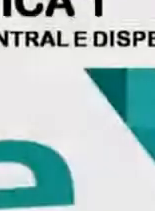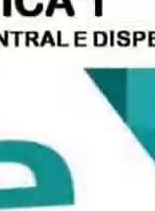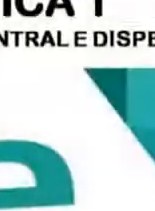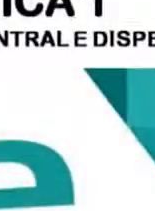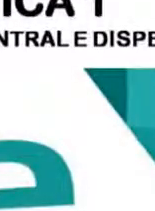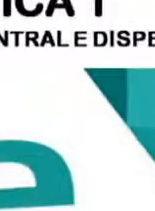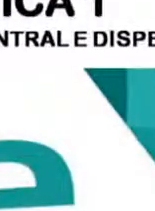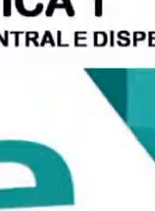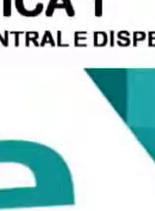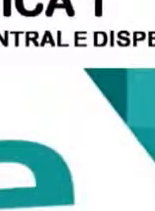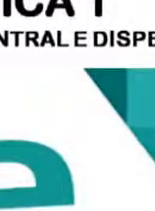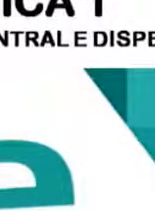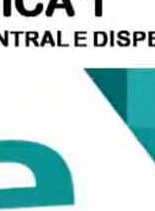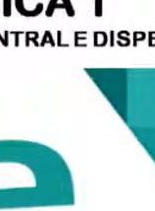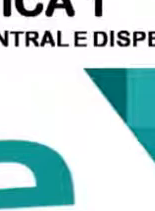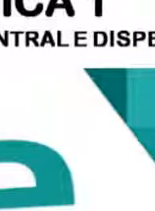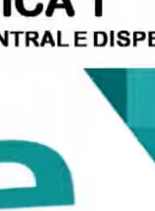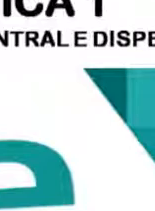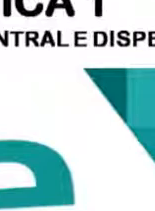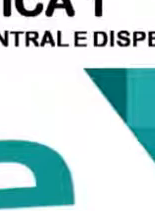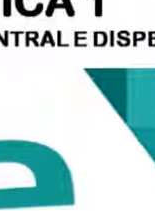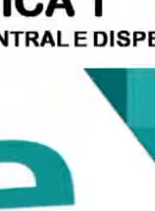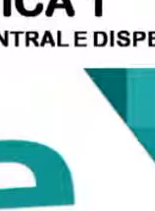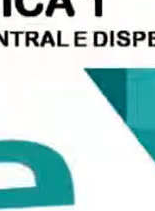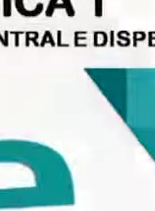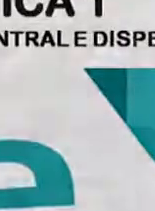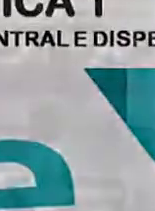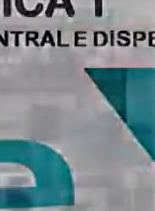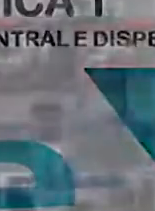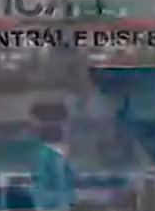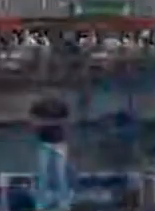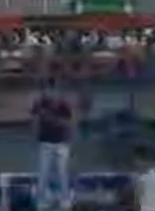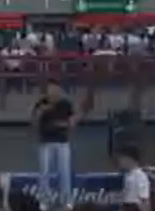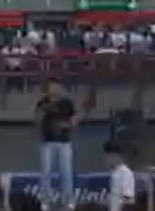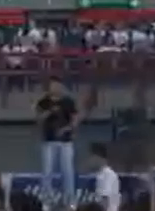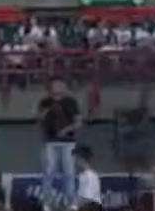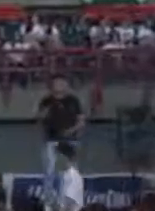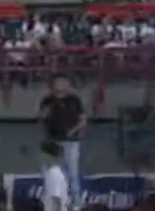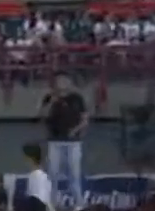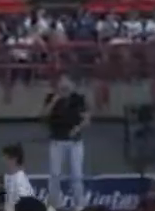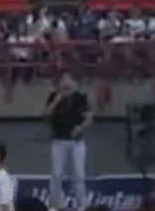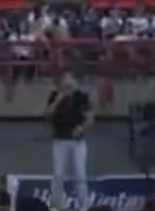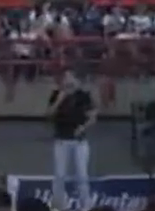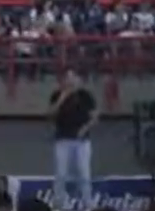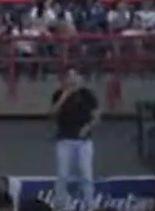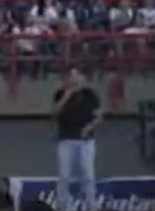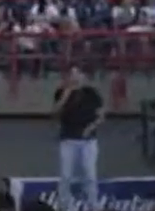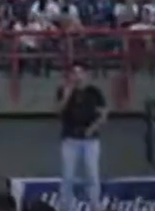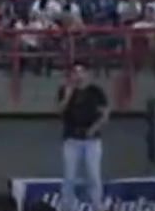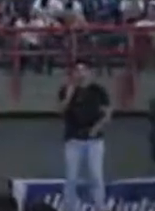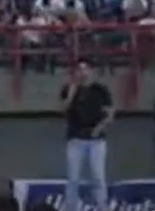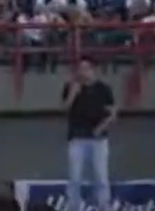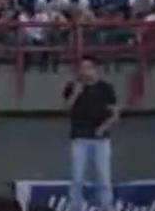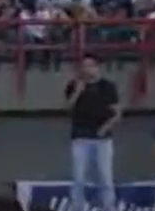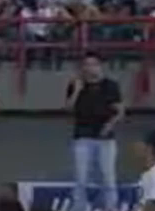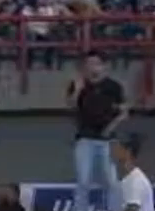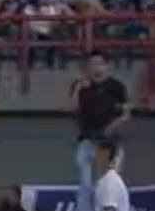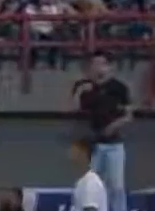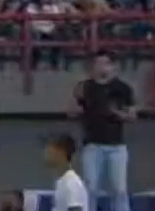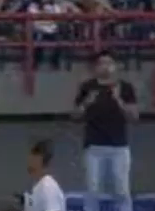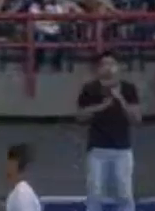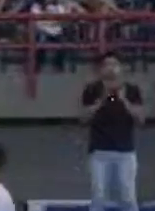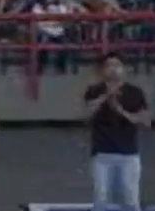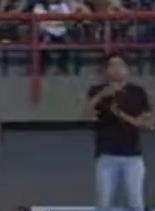Boa tarde, sejam bem-vindos, tá? Sou o professor Carlos Davidson, sou professor de